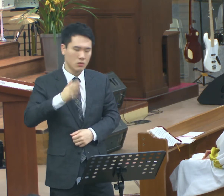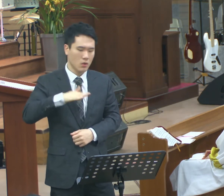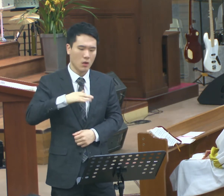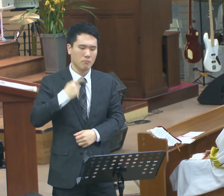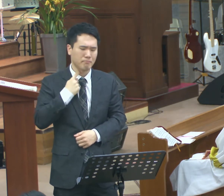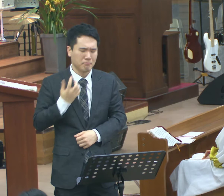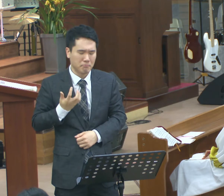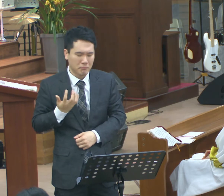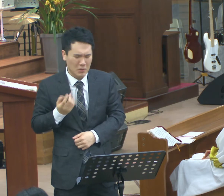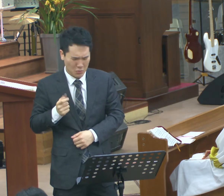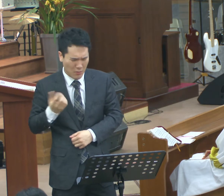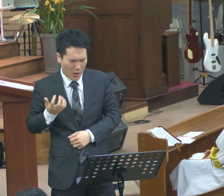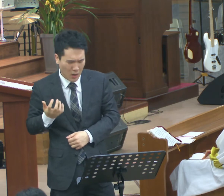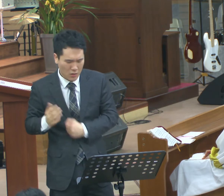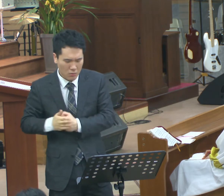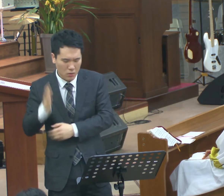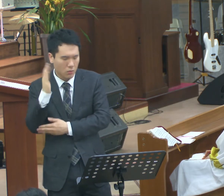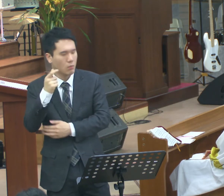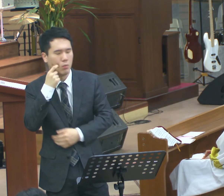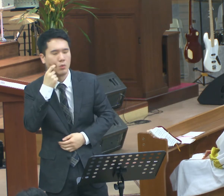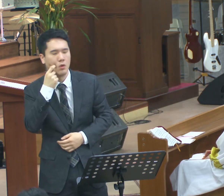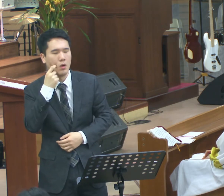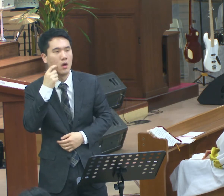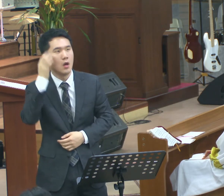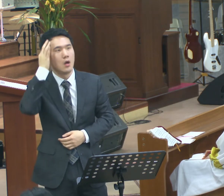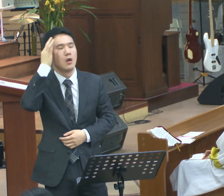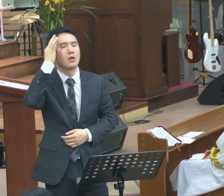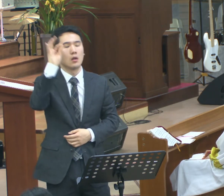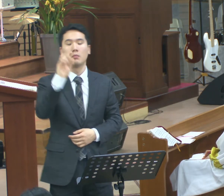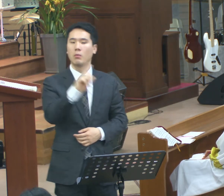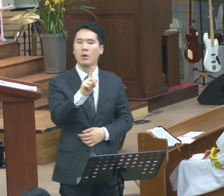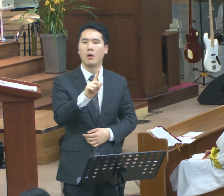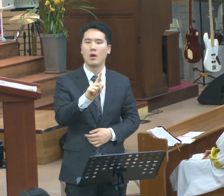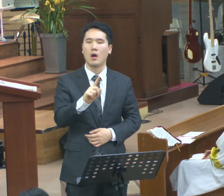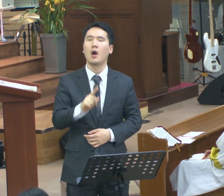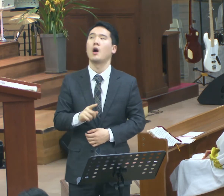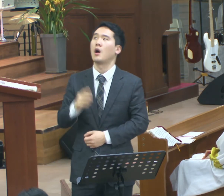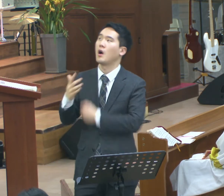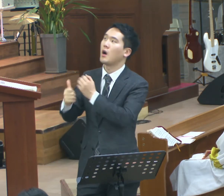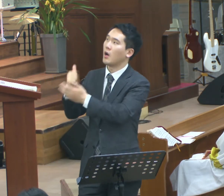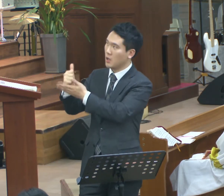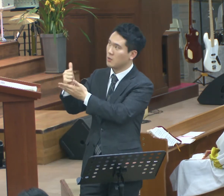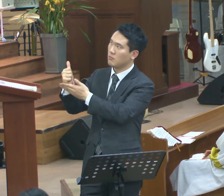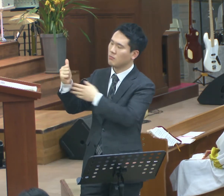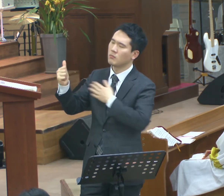내가 내는 거거든. 그거를 하나님께서 그 부분에서 꺾어 놓으시는 거죠.